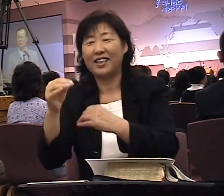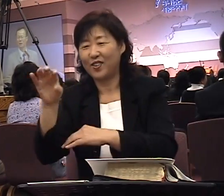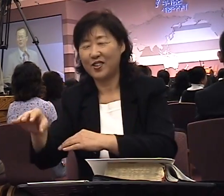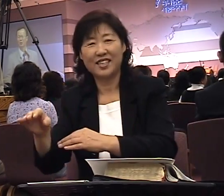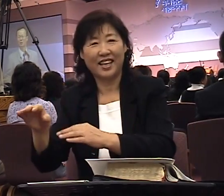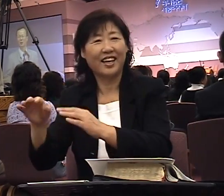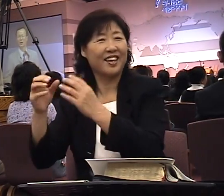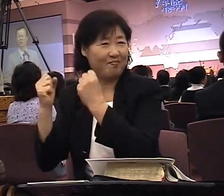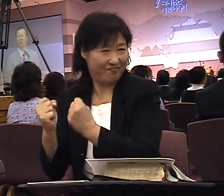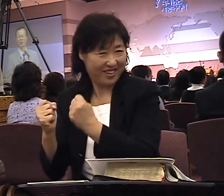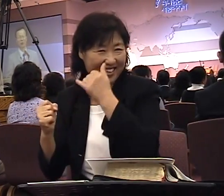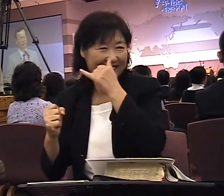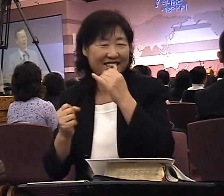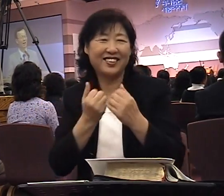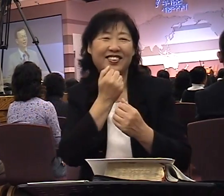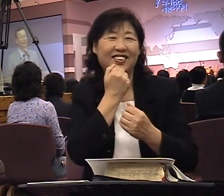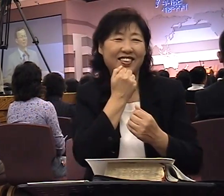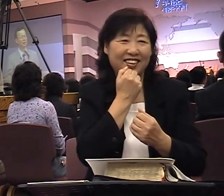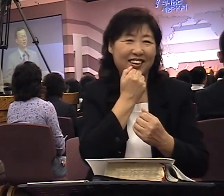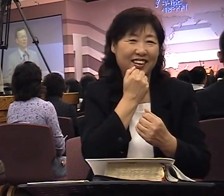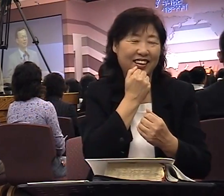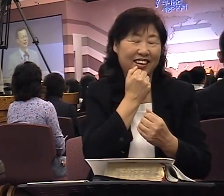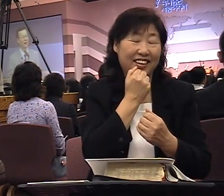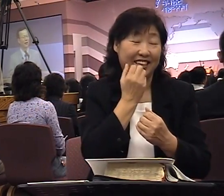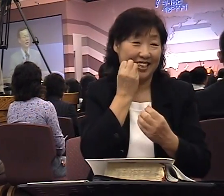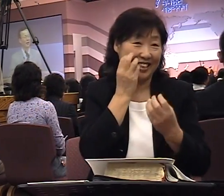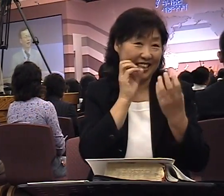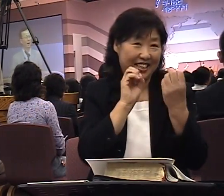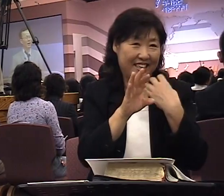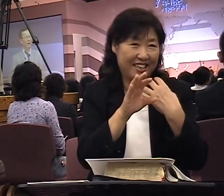참 우스꽝스럽기도 하고 거만한 대답이죠.